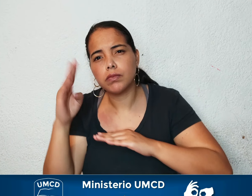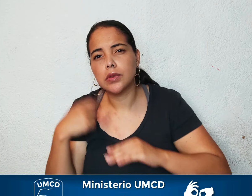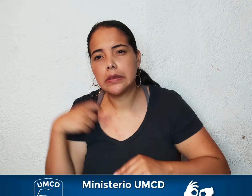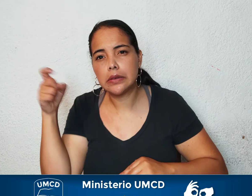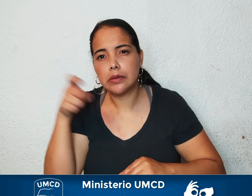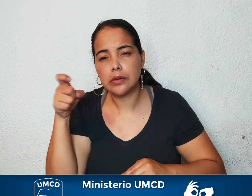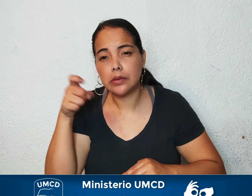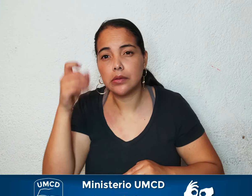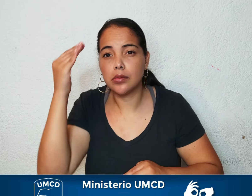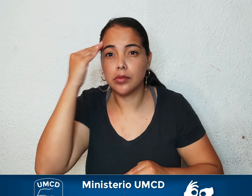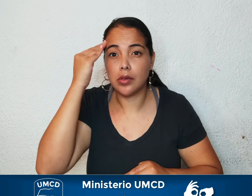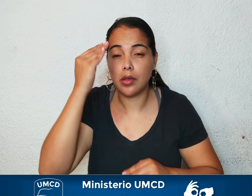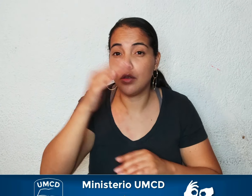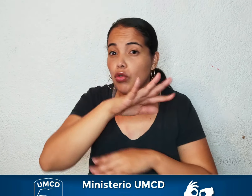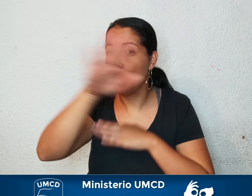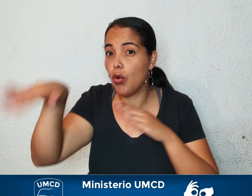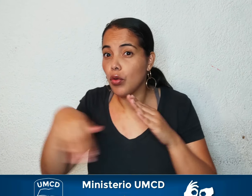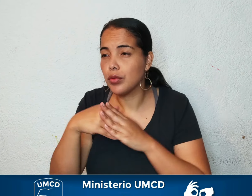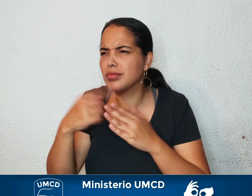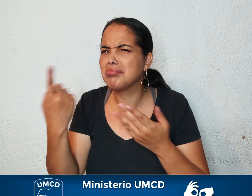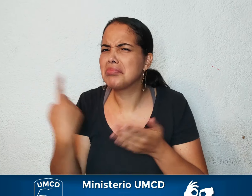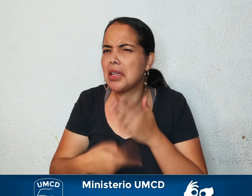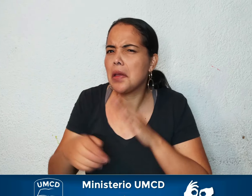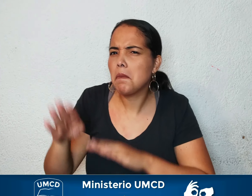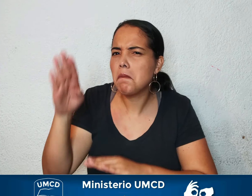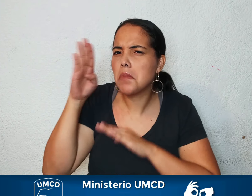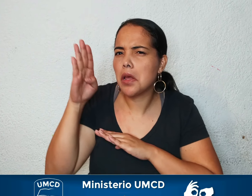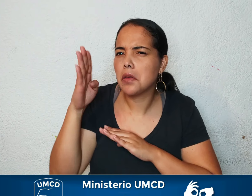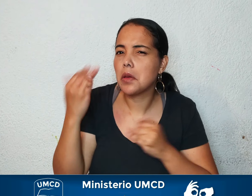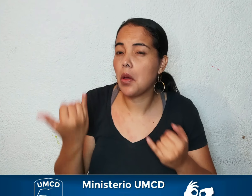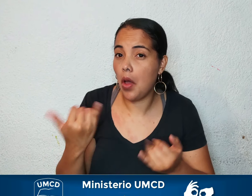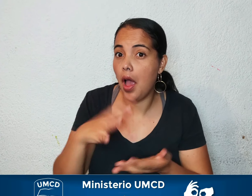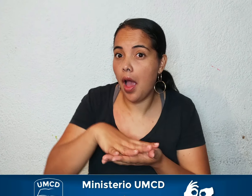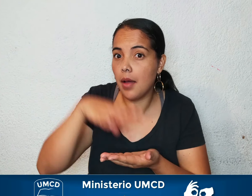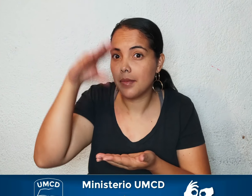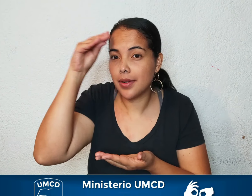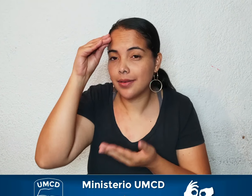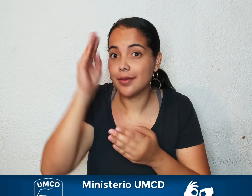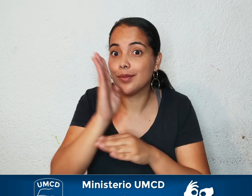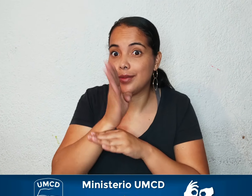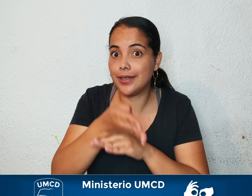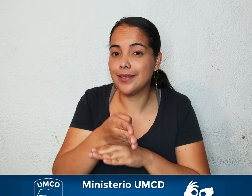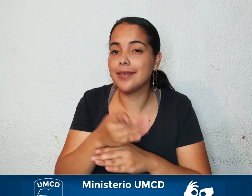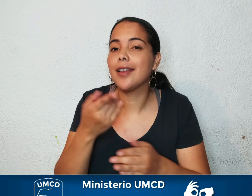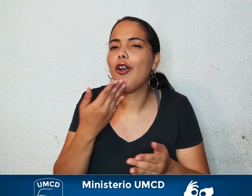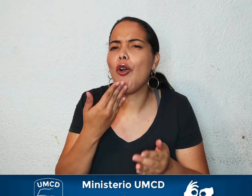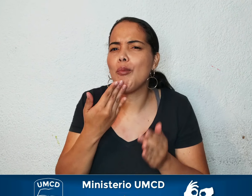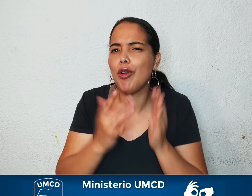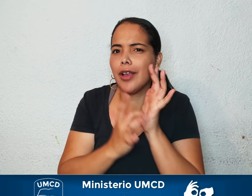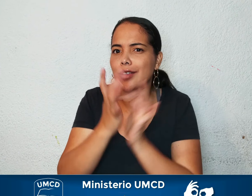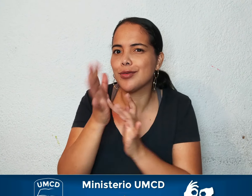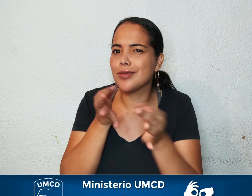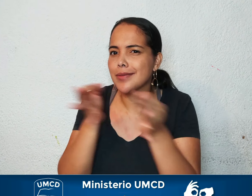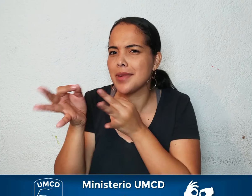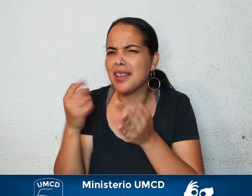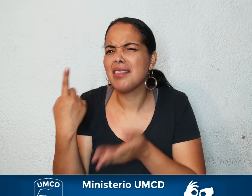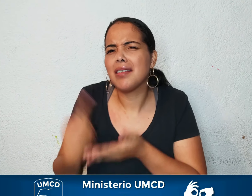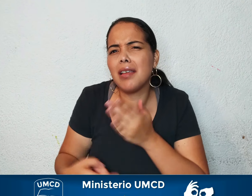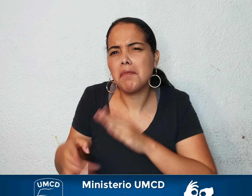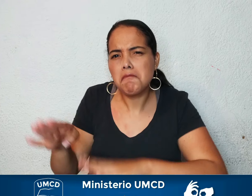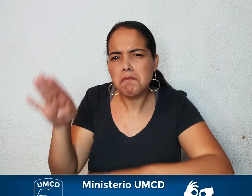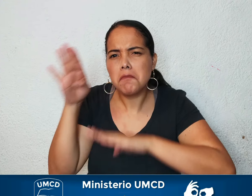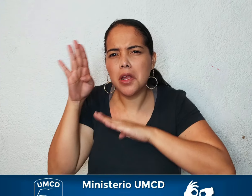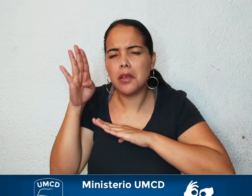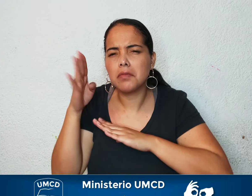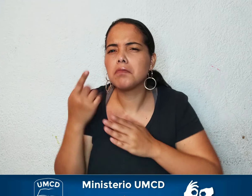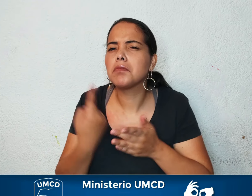Dios, pero Él quiere que todos participemos de Él. Vamos a ver cómo en la cena del Señor el pan y el vino nos hablan